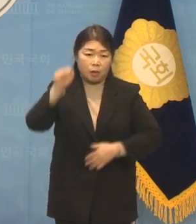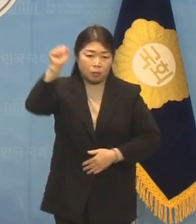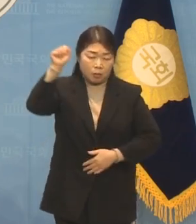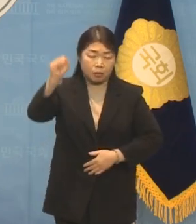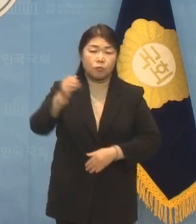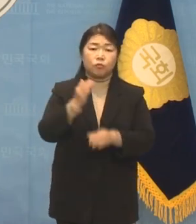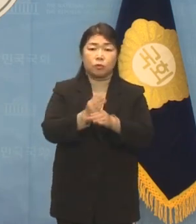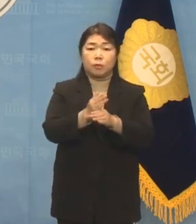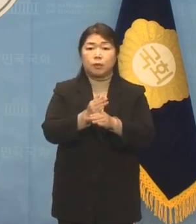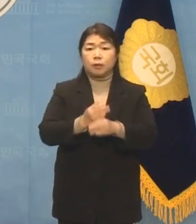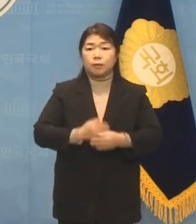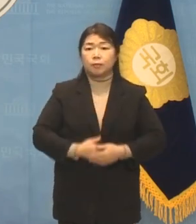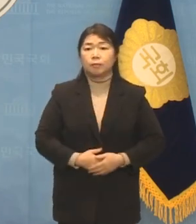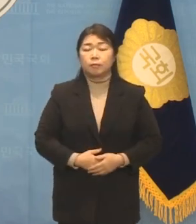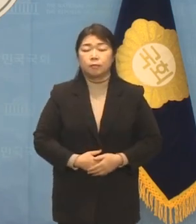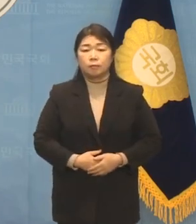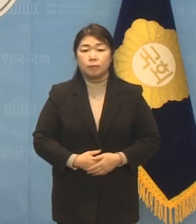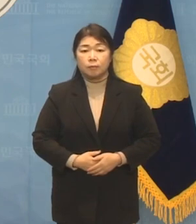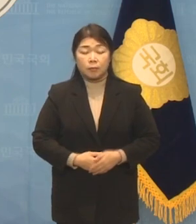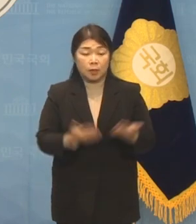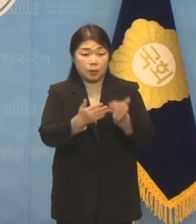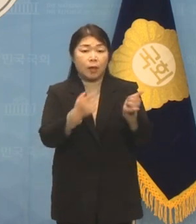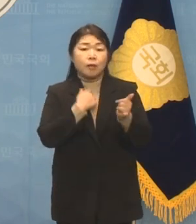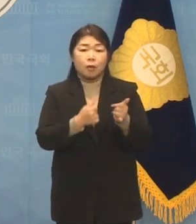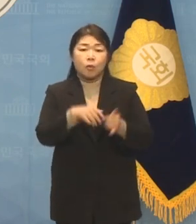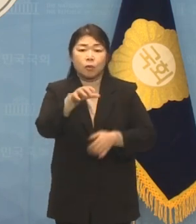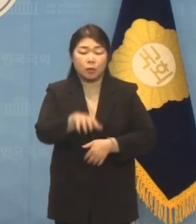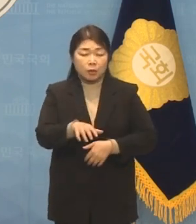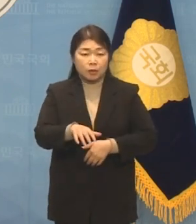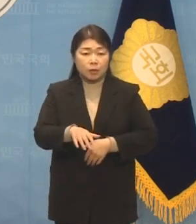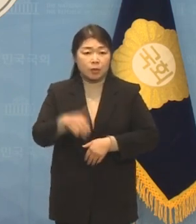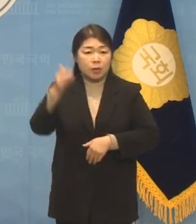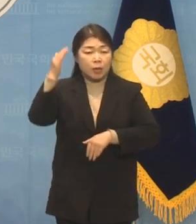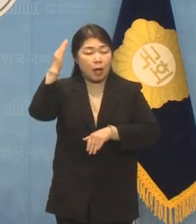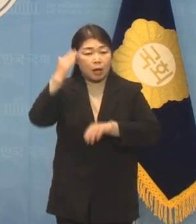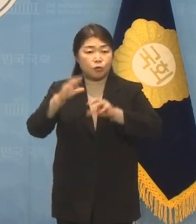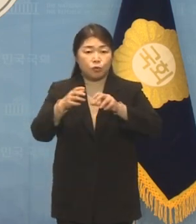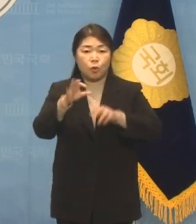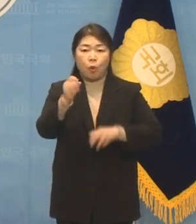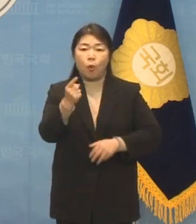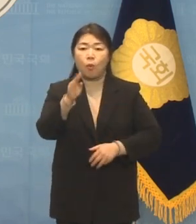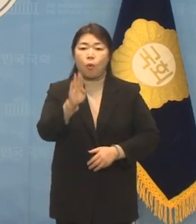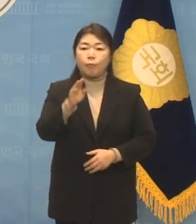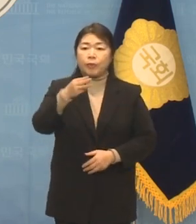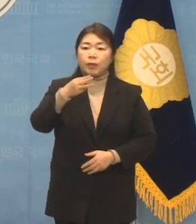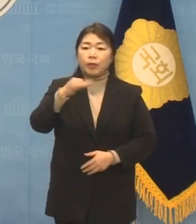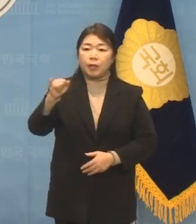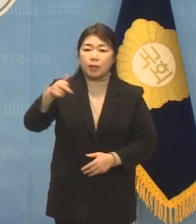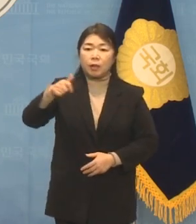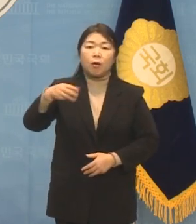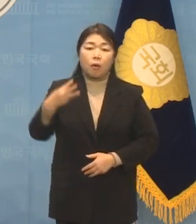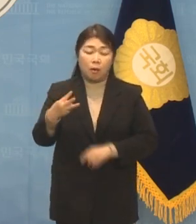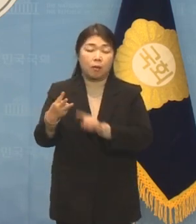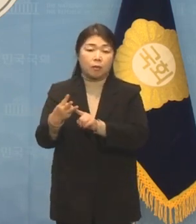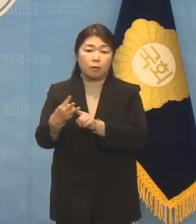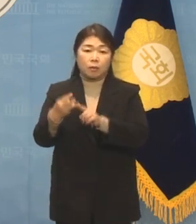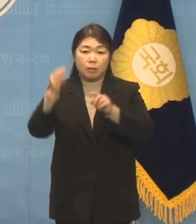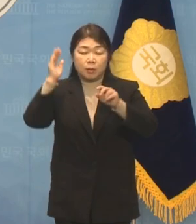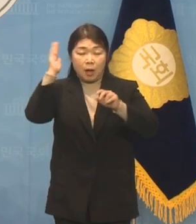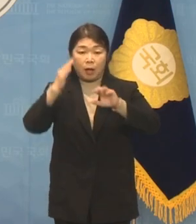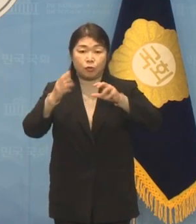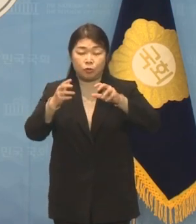있습니다. 이들이 일하던 곳은 외국 기업인 한국옵티칼로 우리나라 외국인 투자 촉진법의